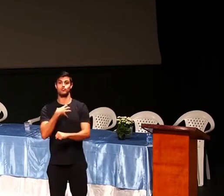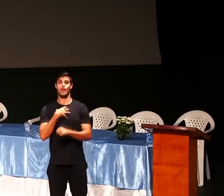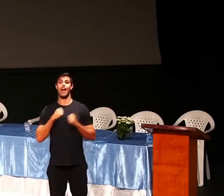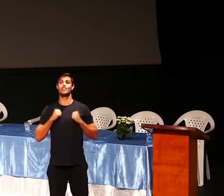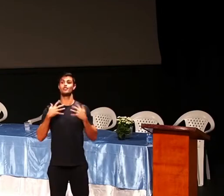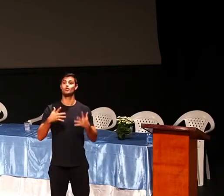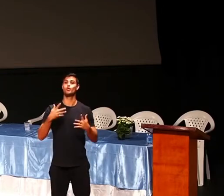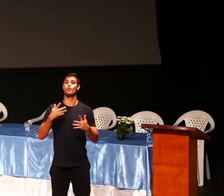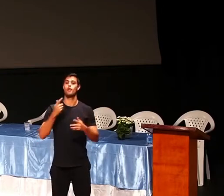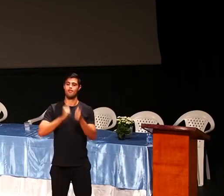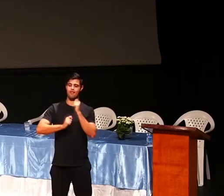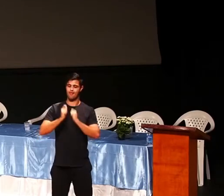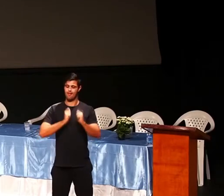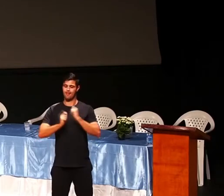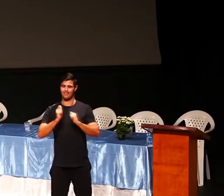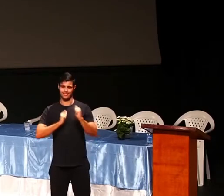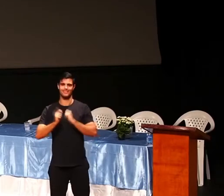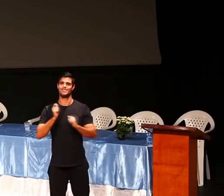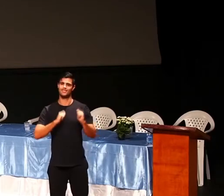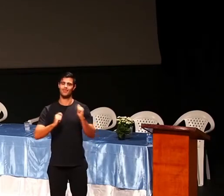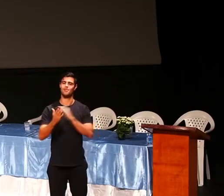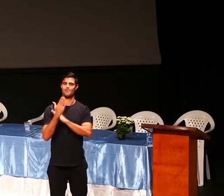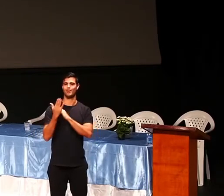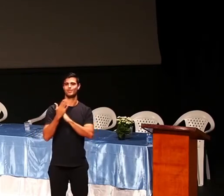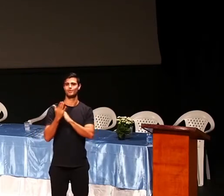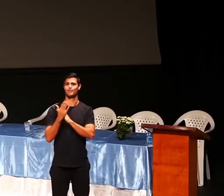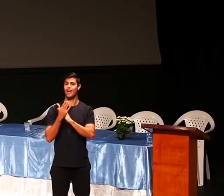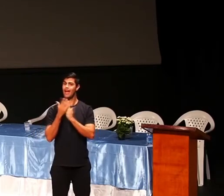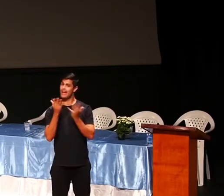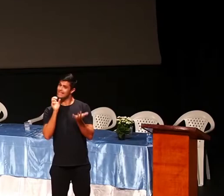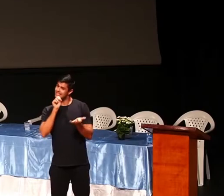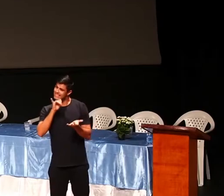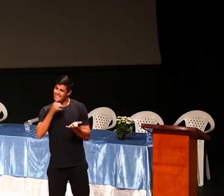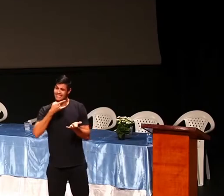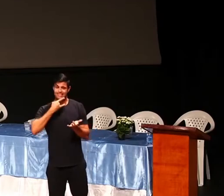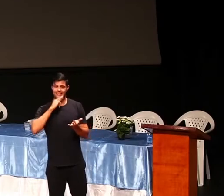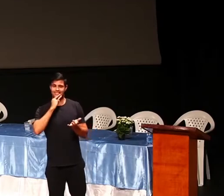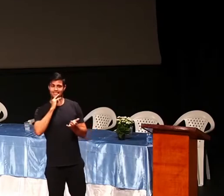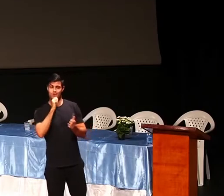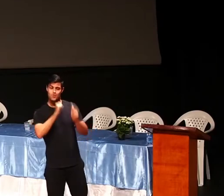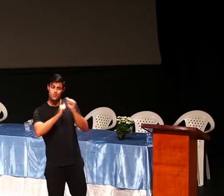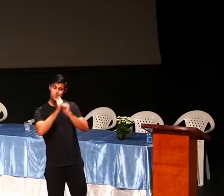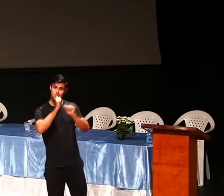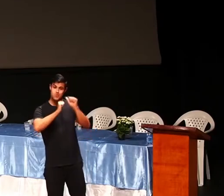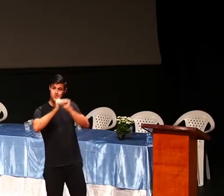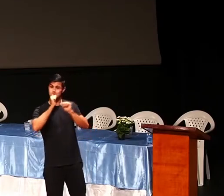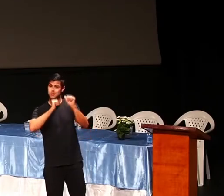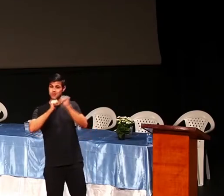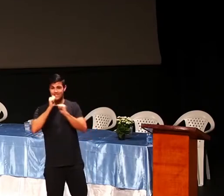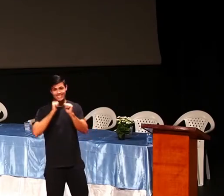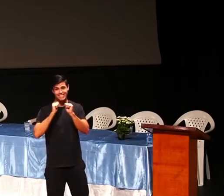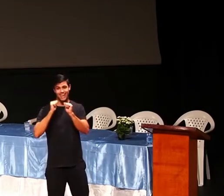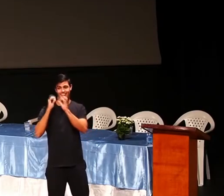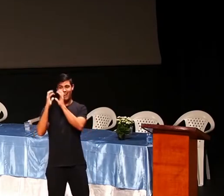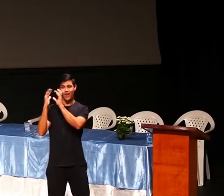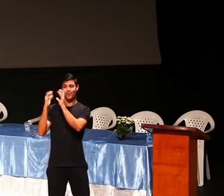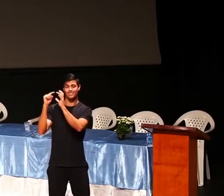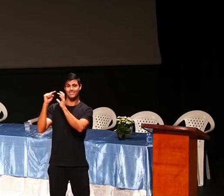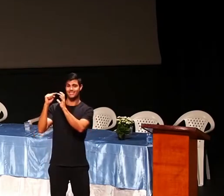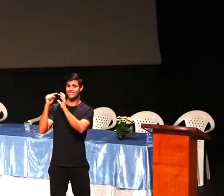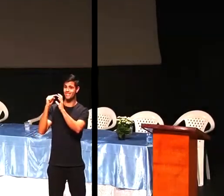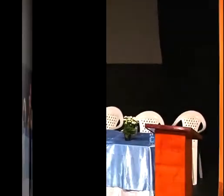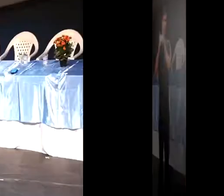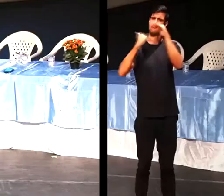É claro, se a gente tomar duas caipirinhas, três, vai inibir nessa área do cérebro, você vai esganar um.